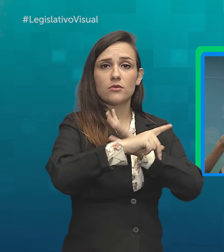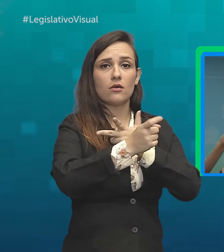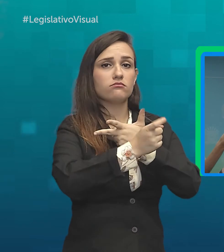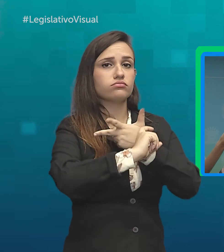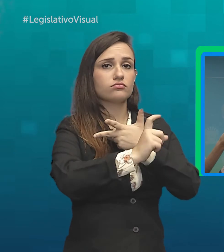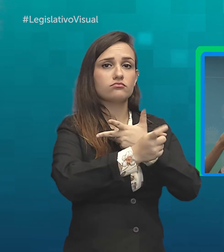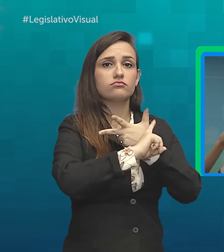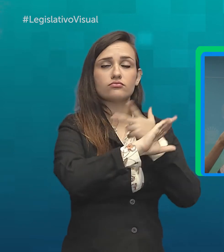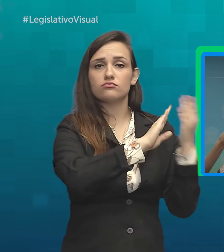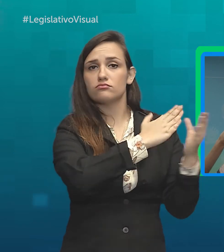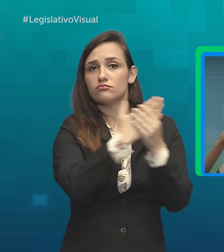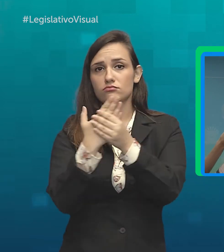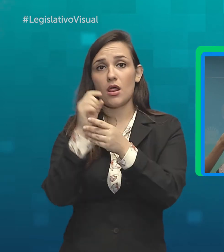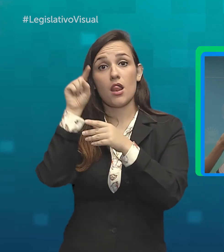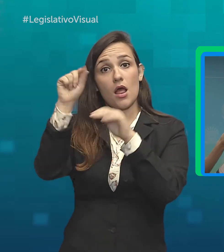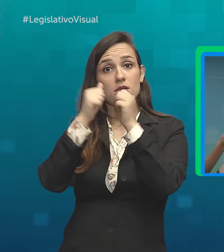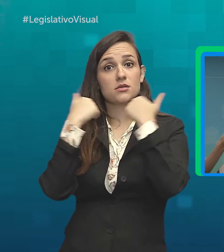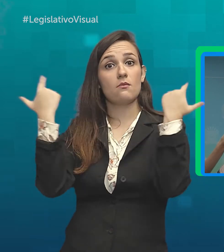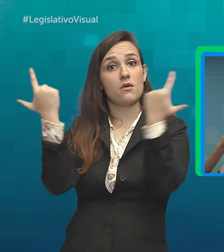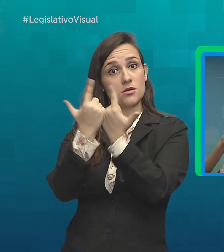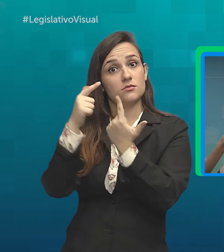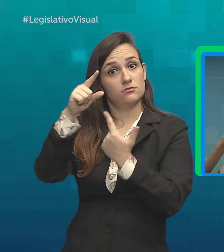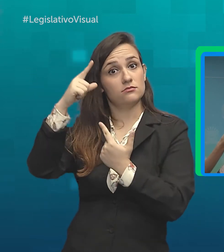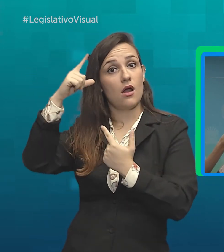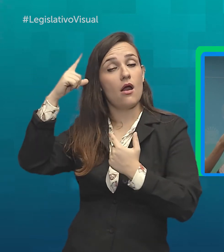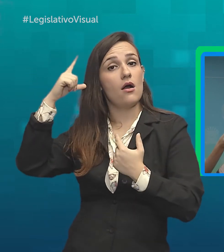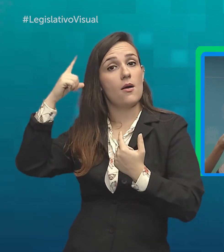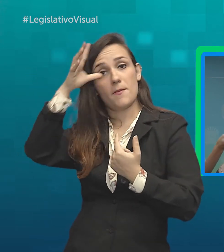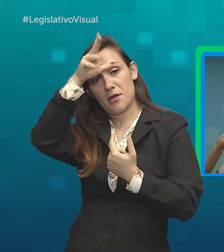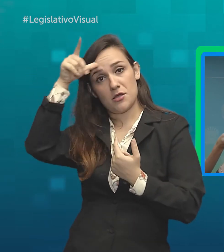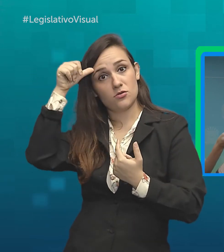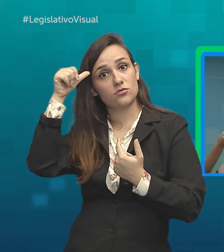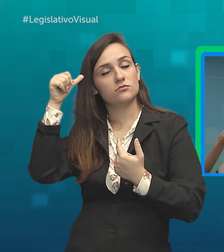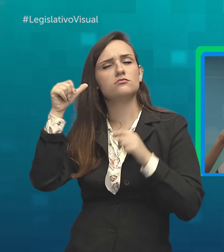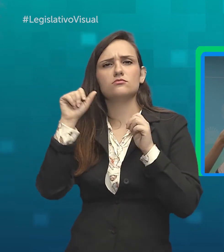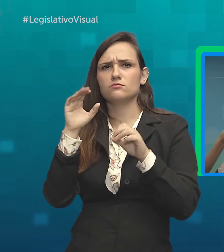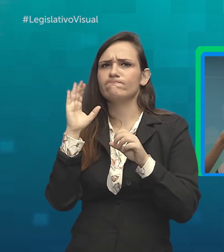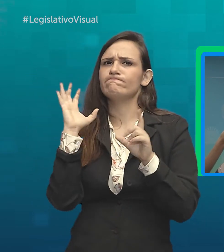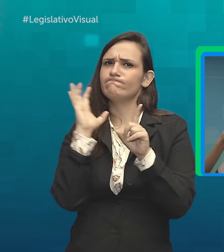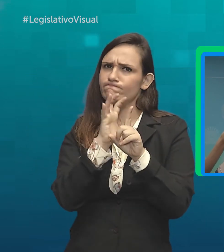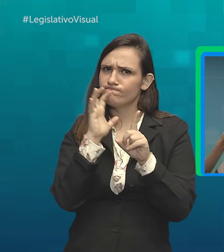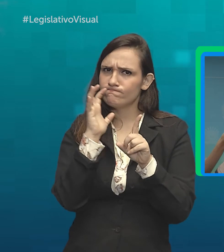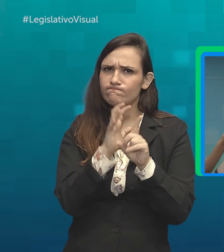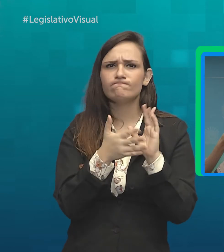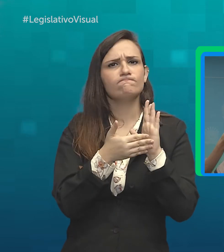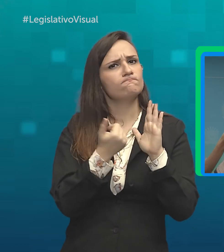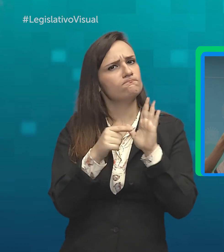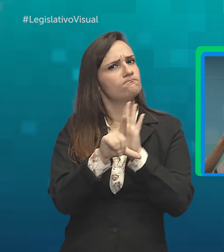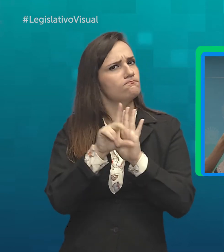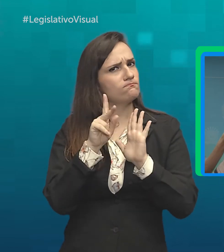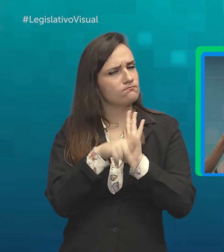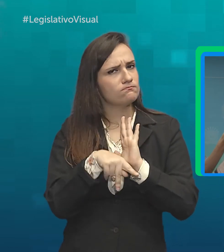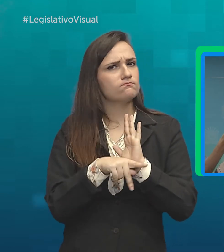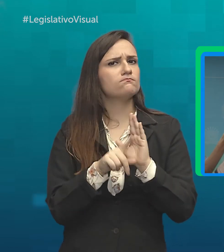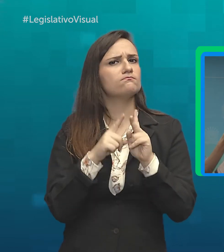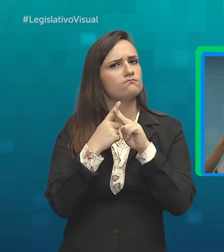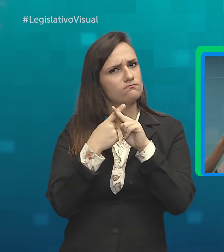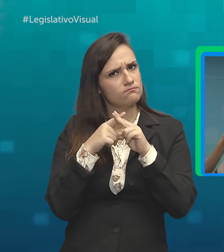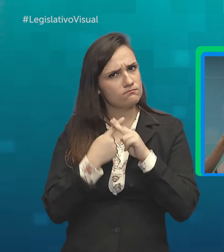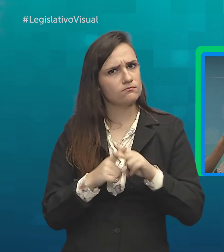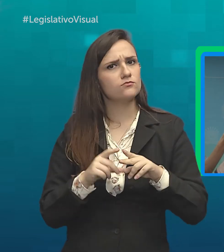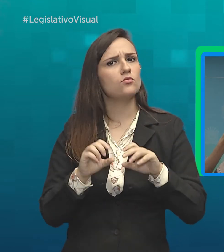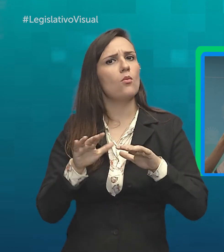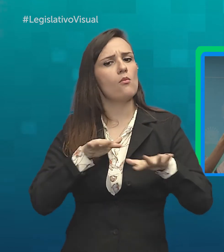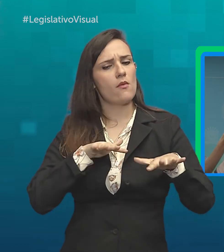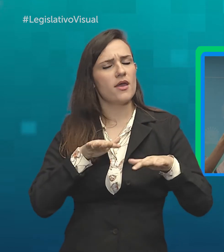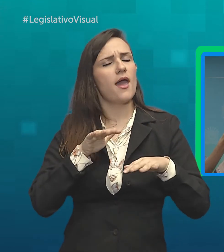Poder Executivo. A Assembleia de lá conseguiu convencer o governador a retirar o projeto para reorganizar e apresentar no